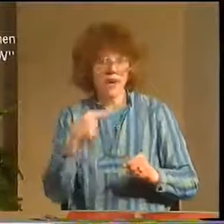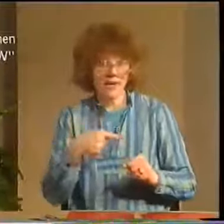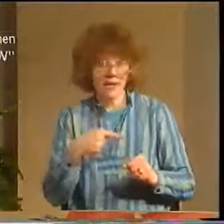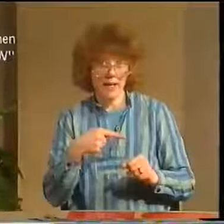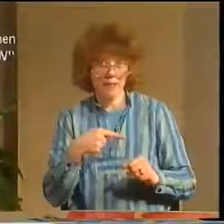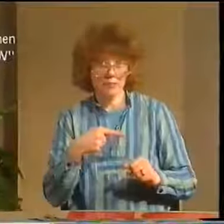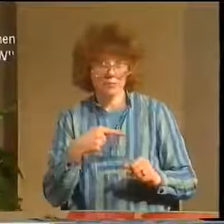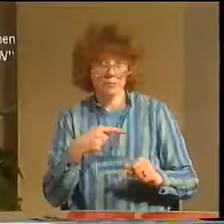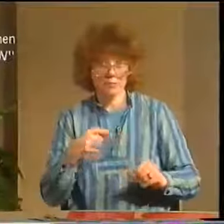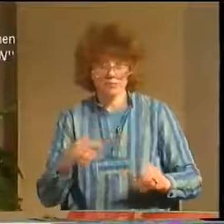vand.